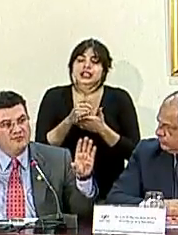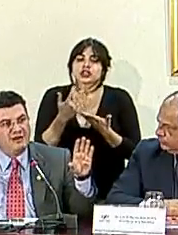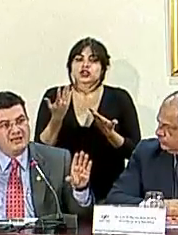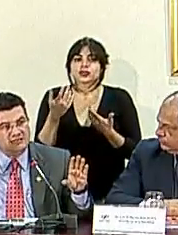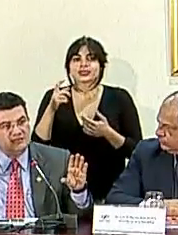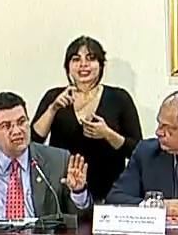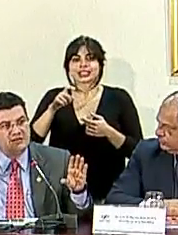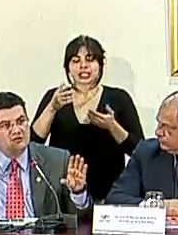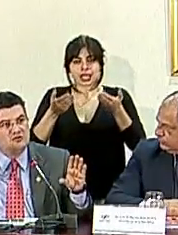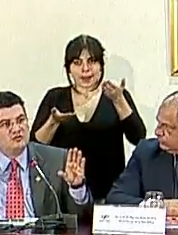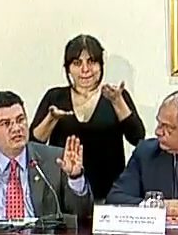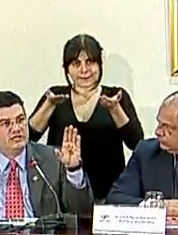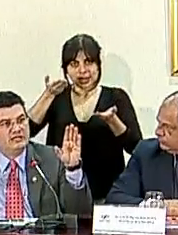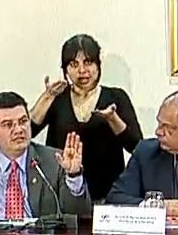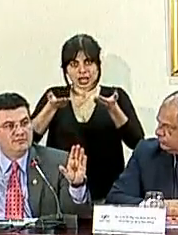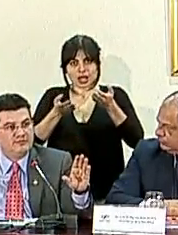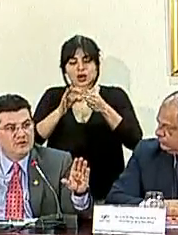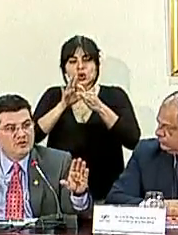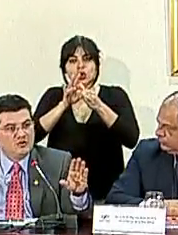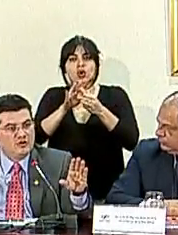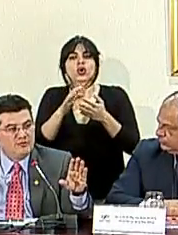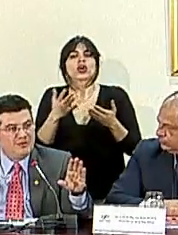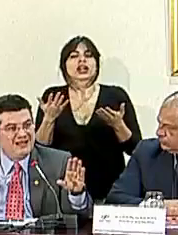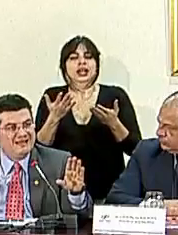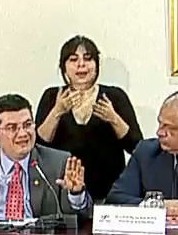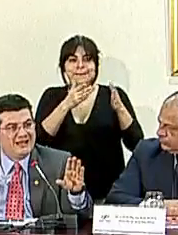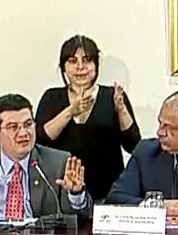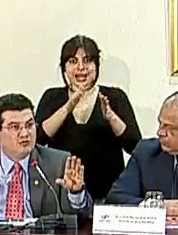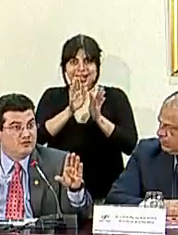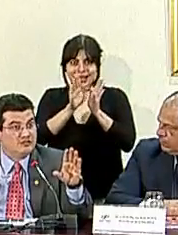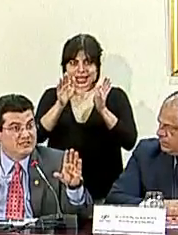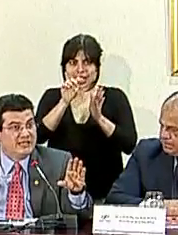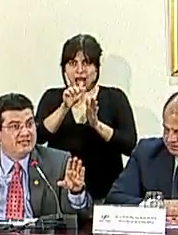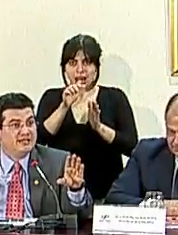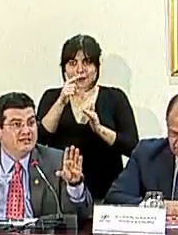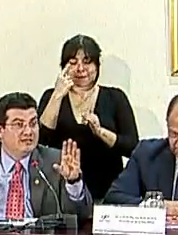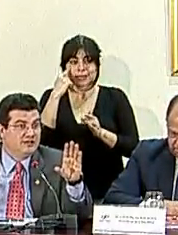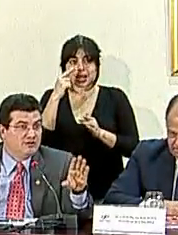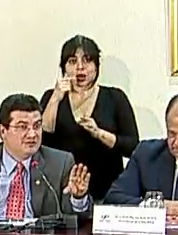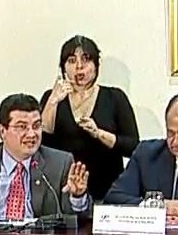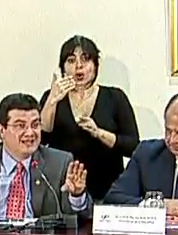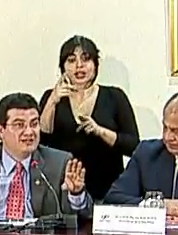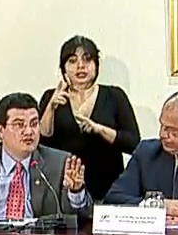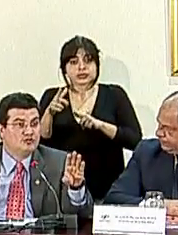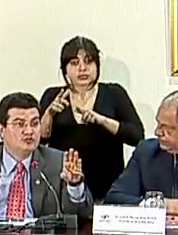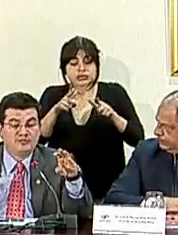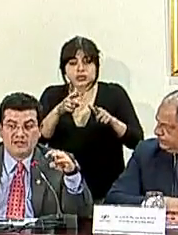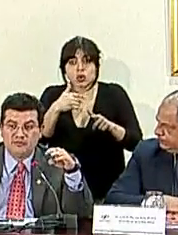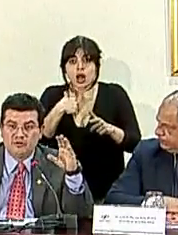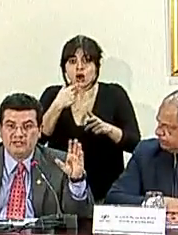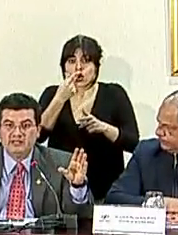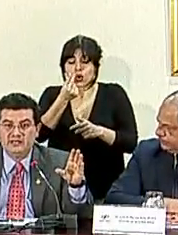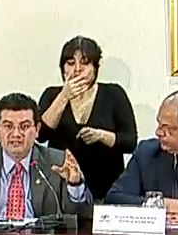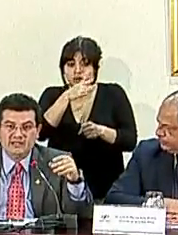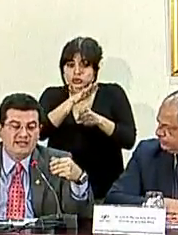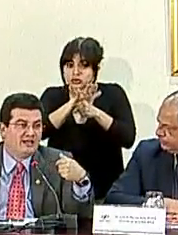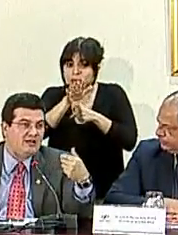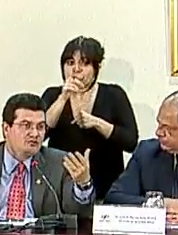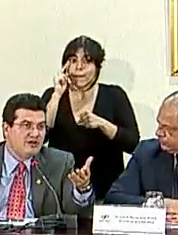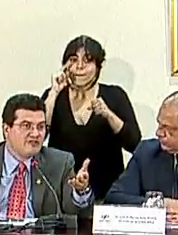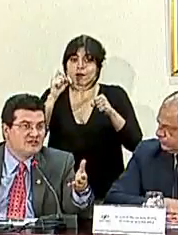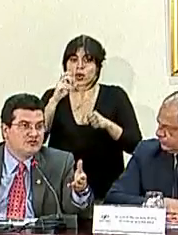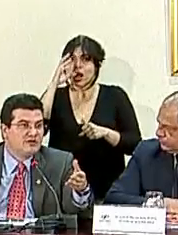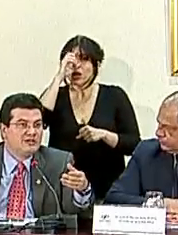balancearlo con el plan general. Cuando se tenga, y cuando se tenga el costo para poder